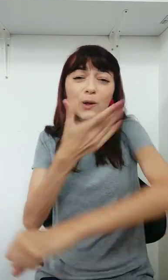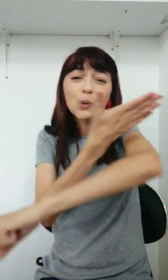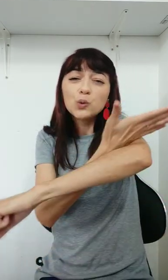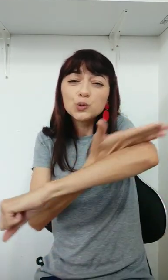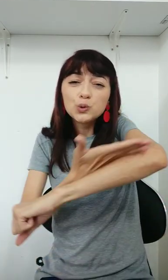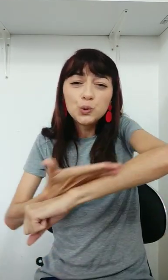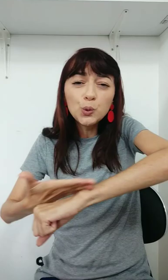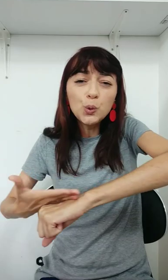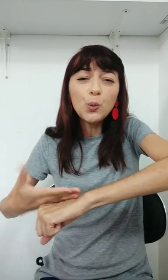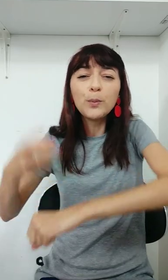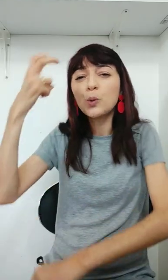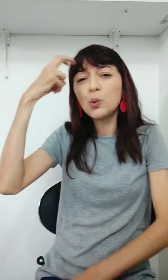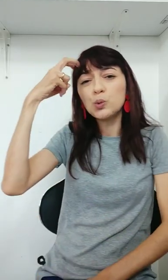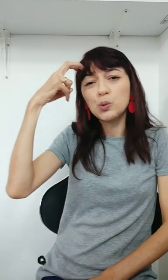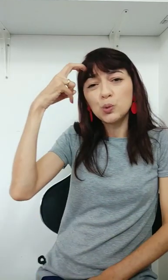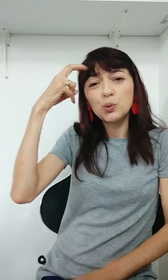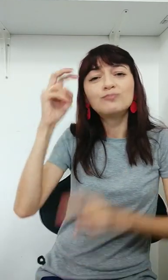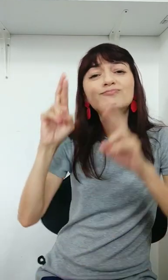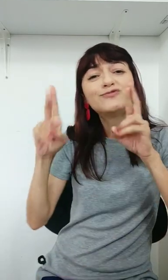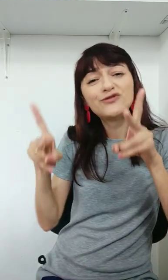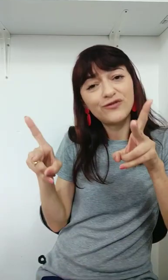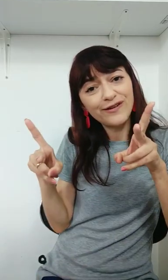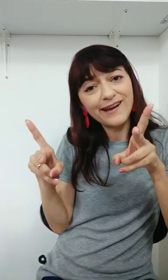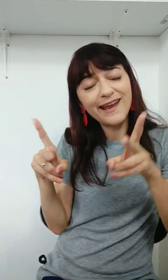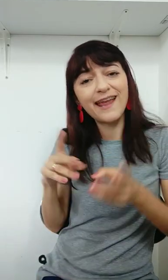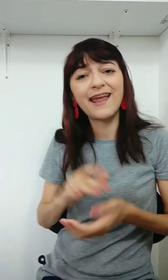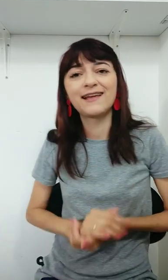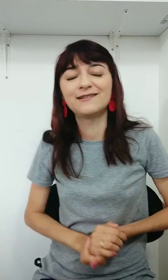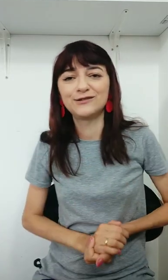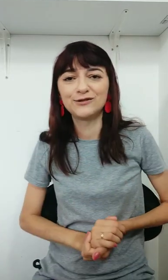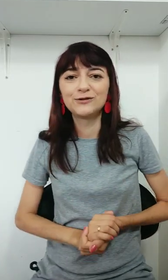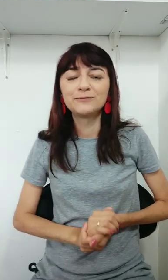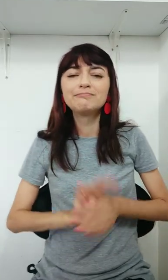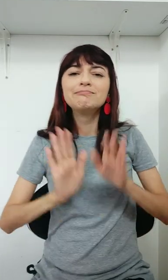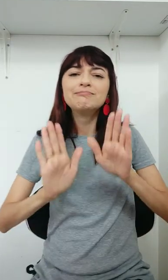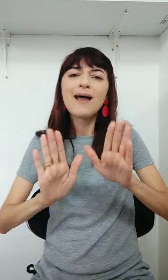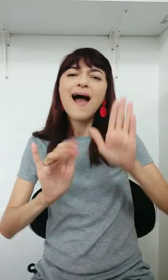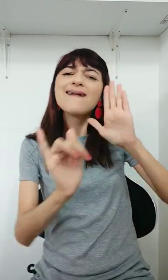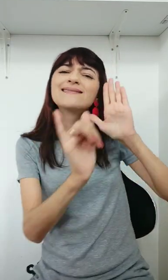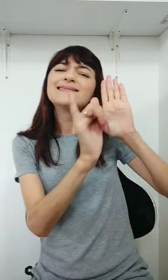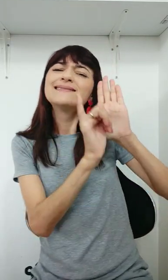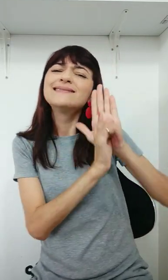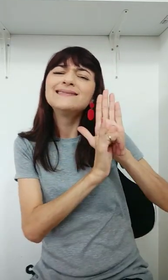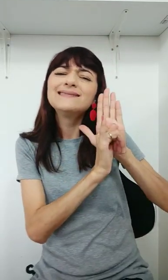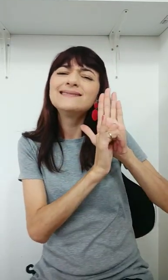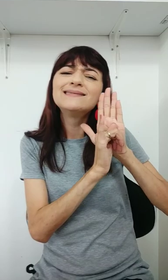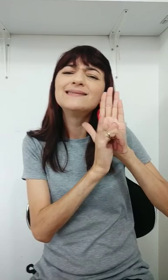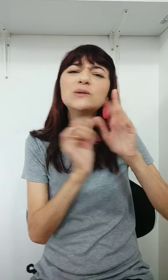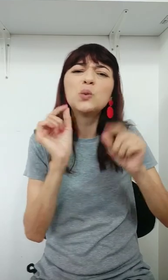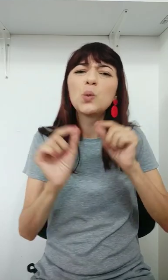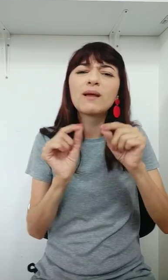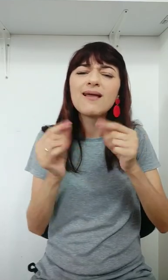de vestir, né, comportamentos, coisas que são da cultura deles, específica deles, não é verdade? Então